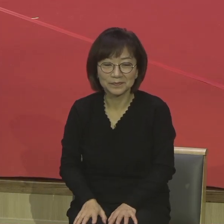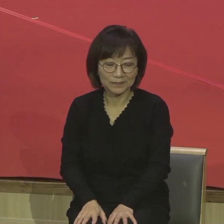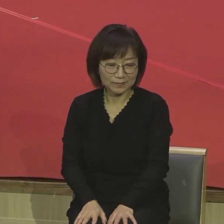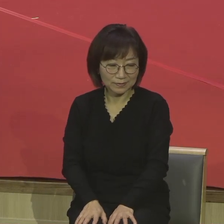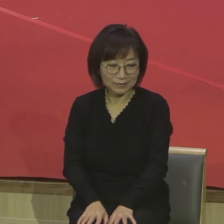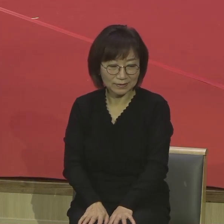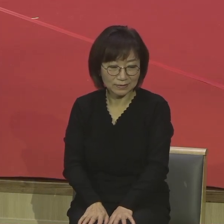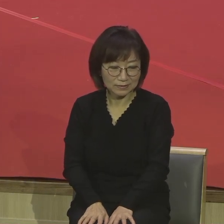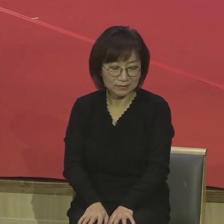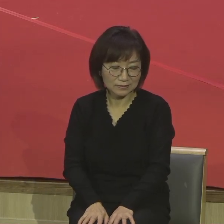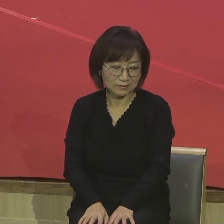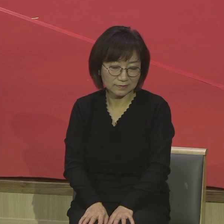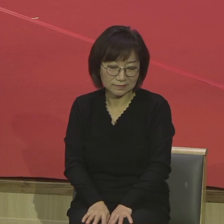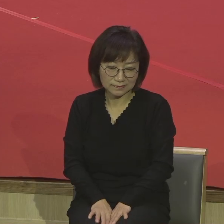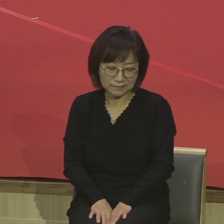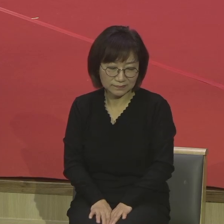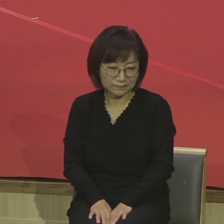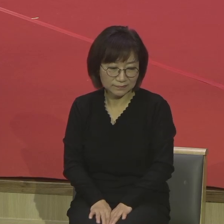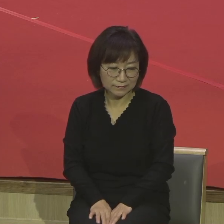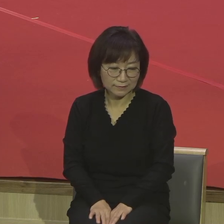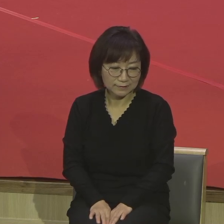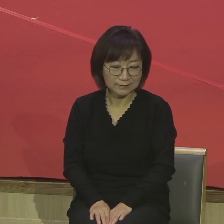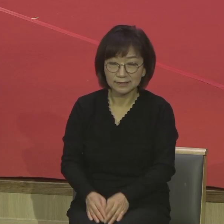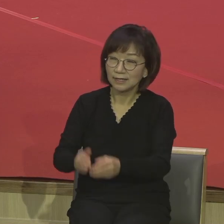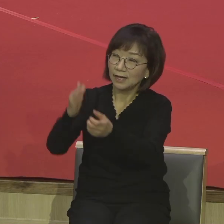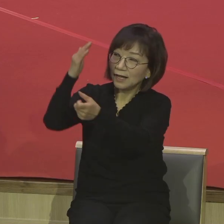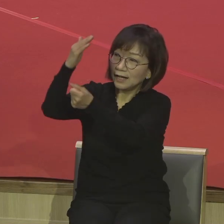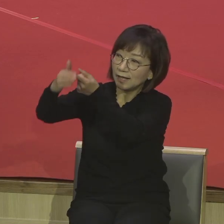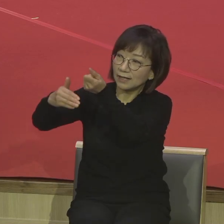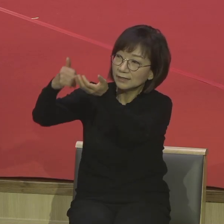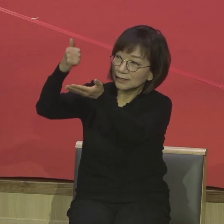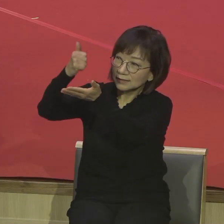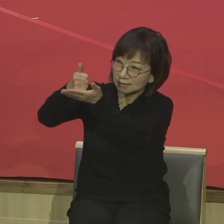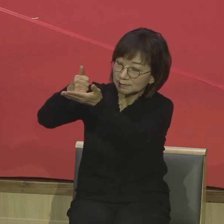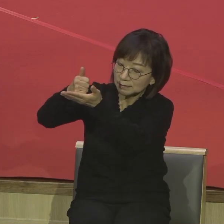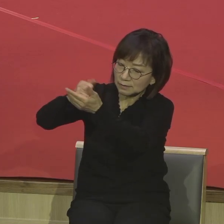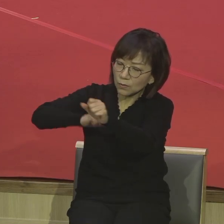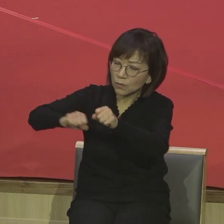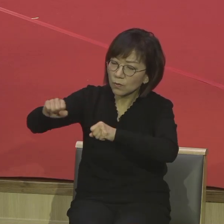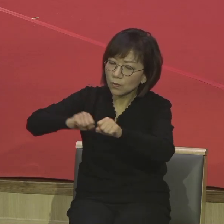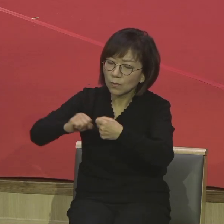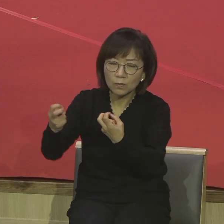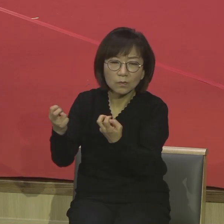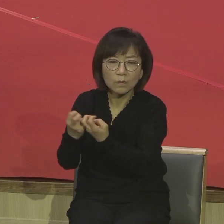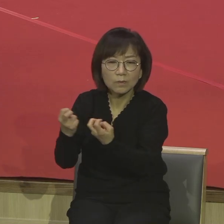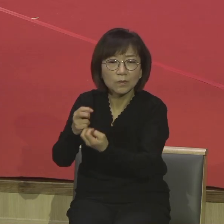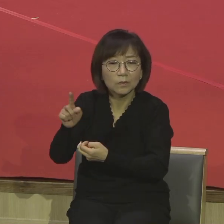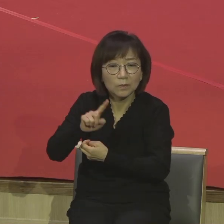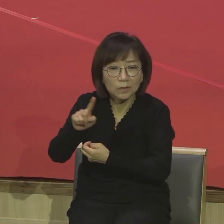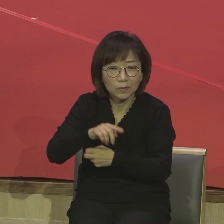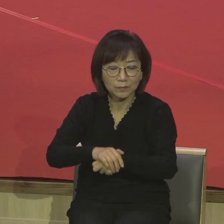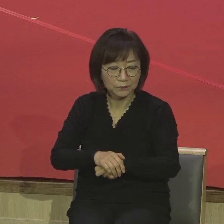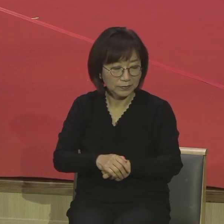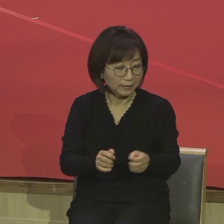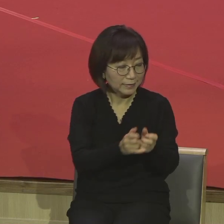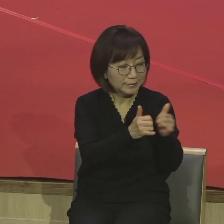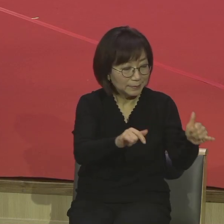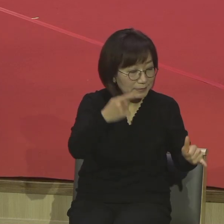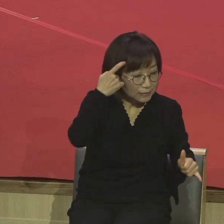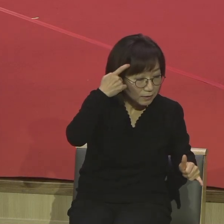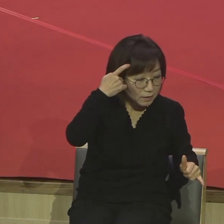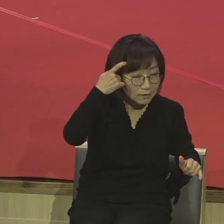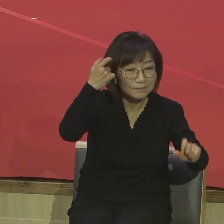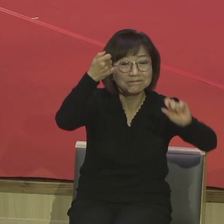하나님의 일하시는 것, 이 일하시는 무브먼트를 보면 이 거의가 다 사람들의 생각과